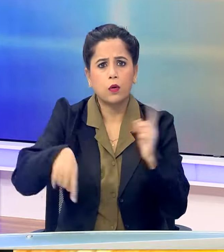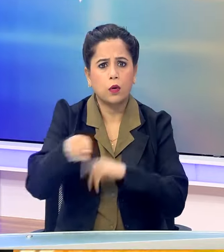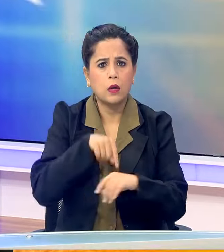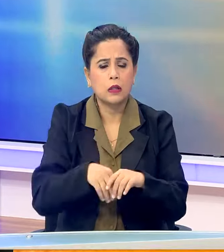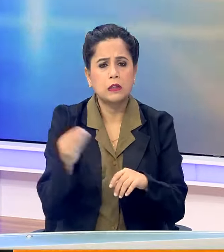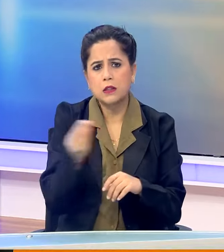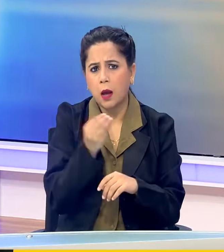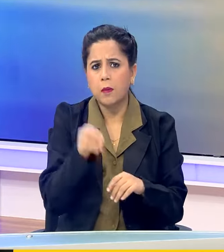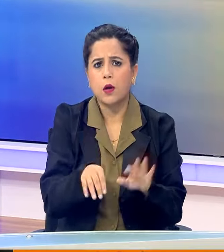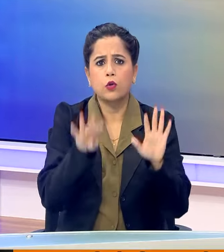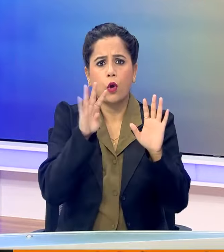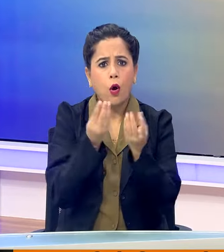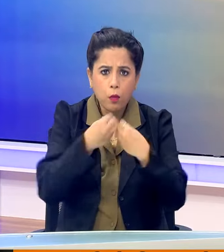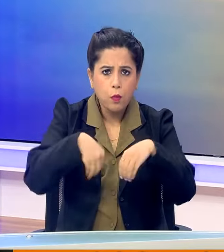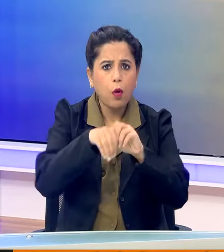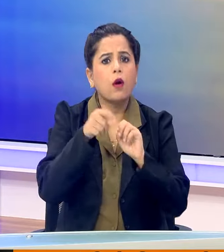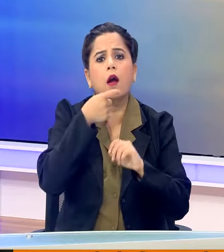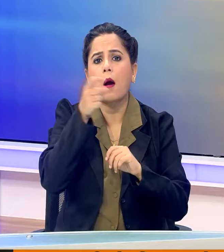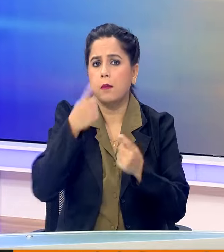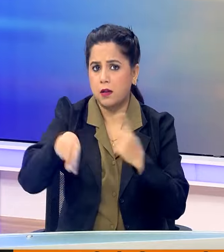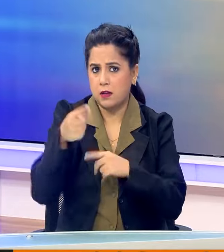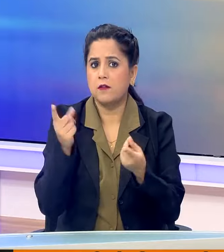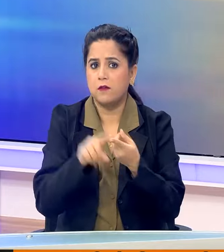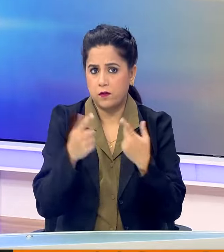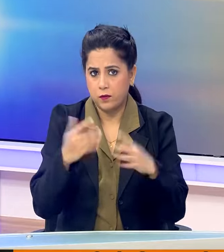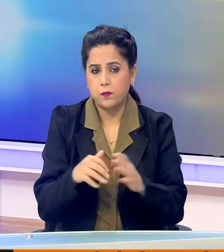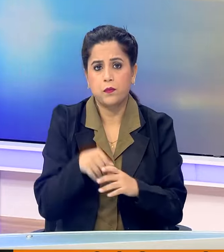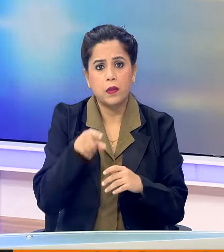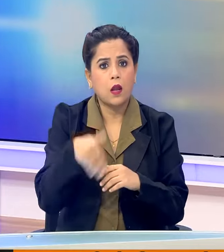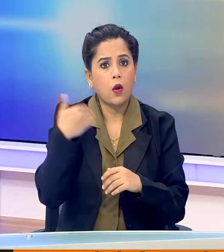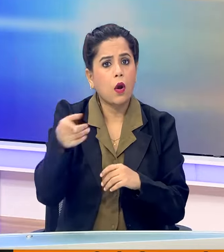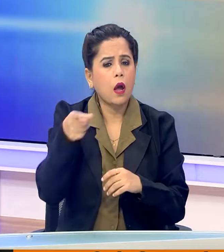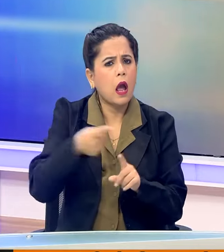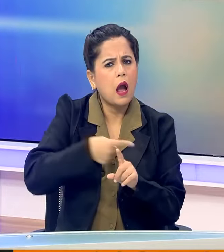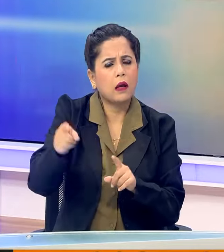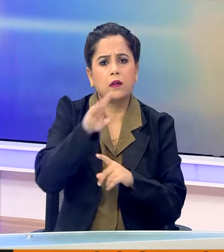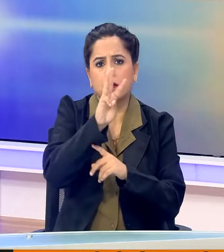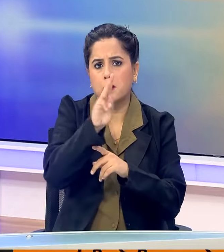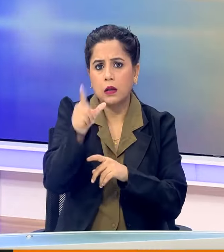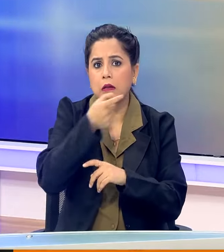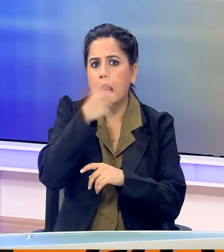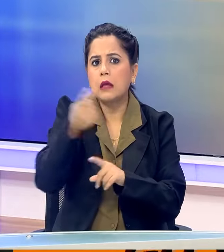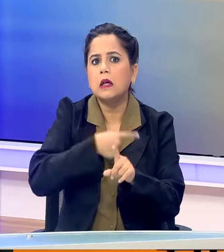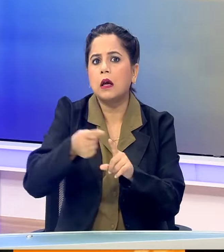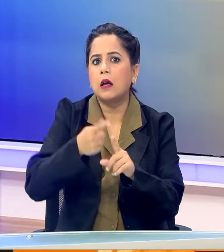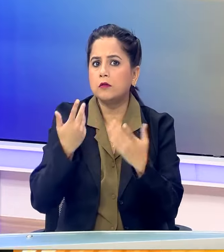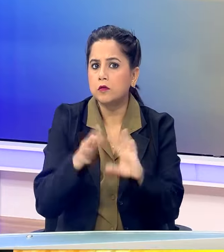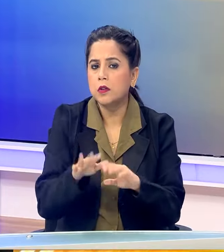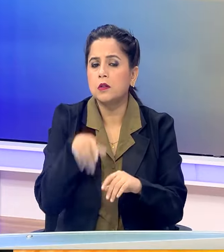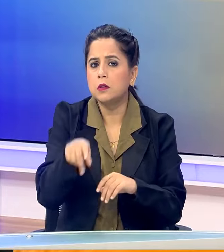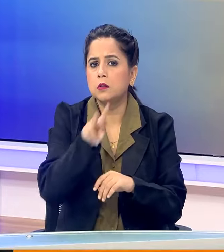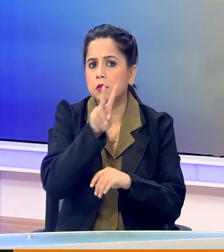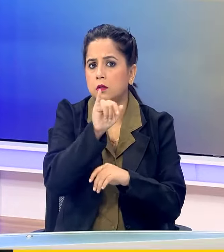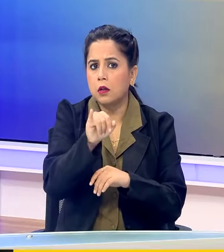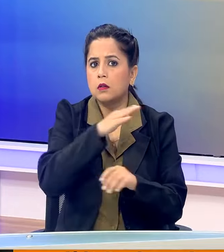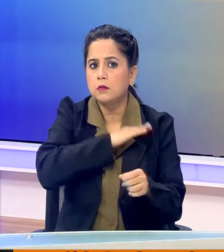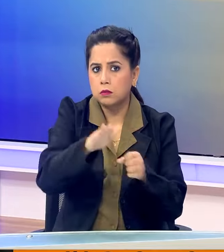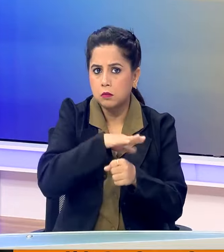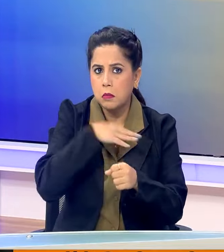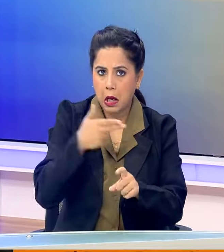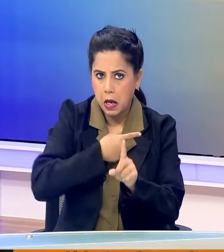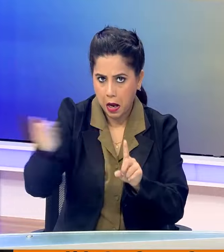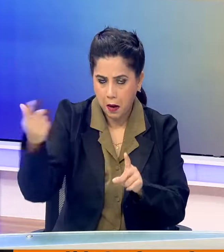कम से कम नौ और शिकायतें दर्ज की गई हैं जिसके बाद उनके खिलाफ 31 केस हो चुके हैं इसमें 26 हत्या के